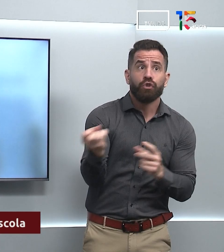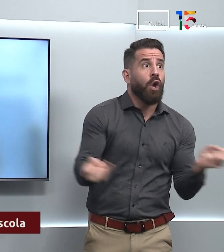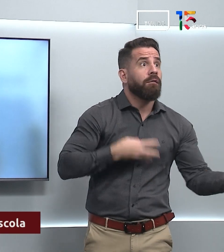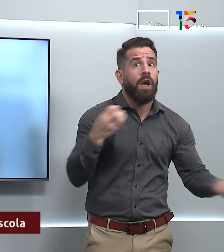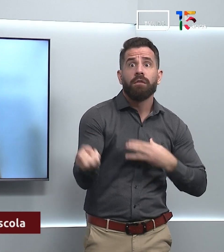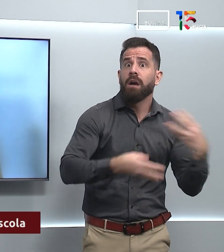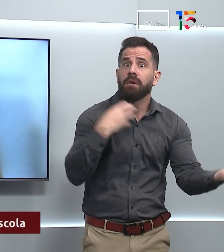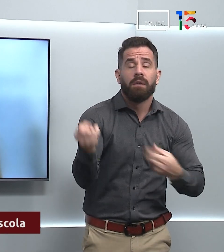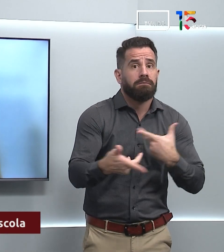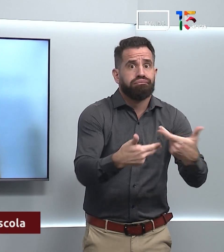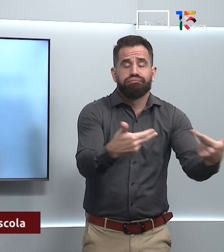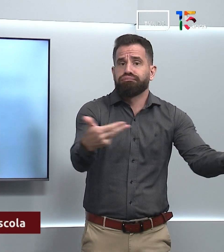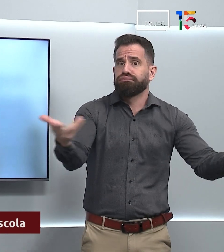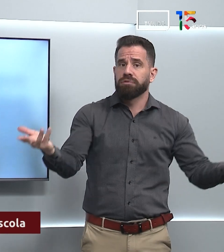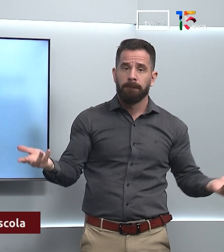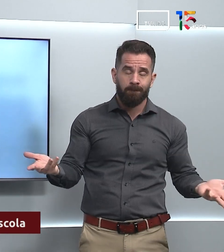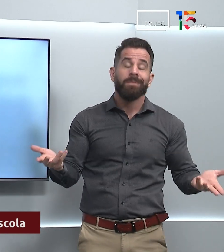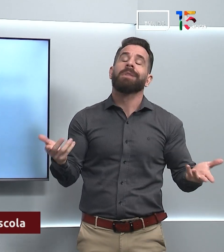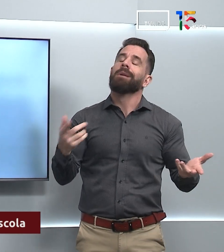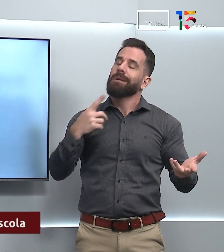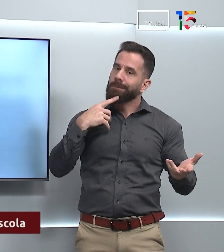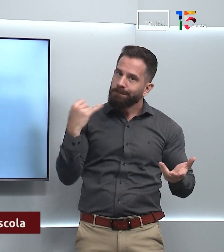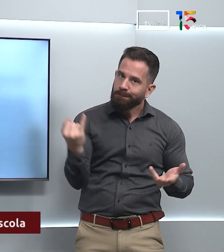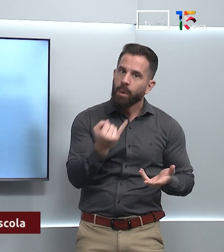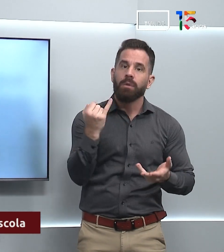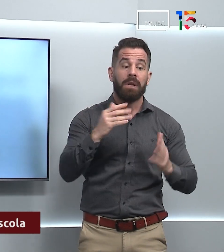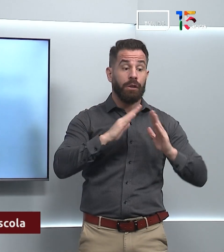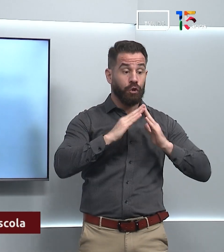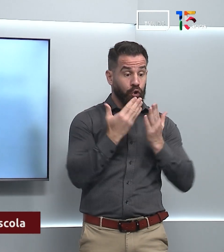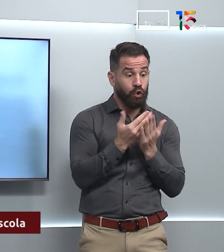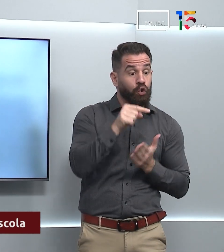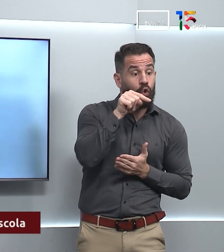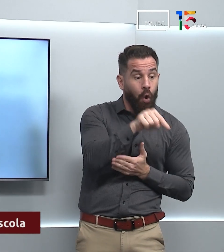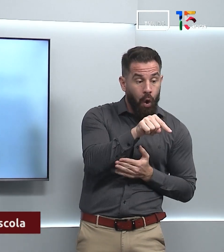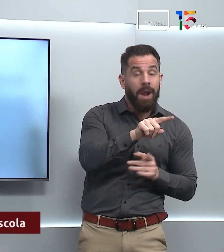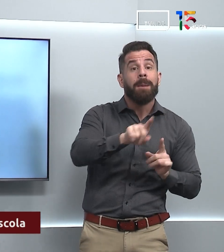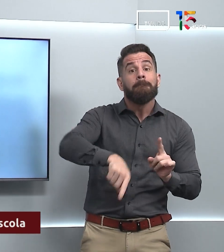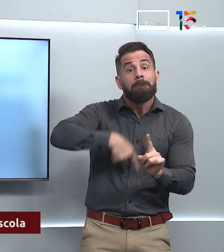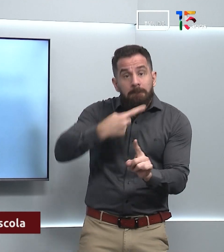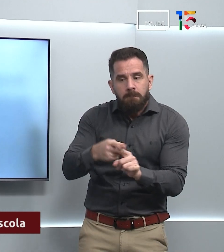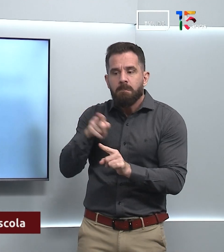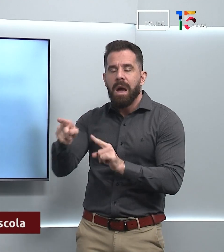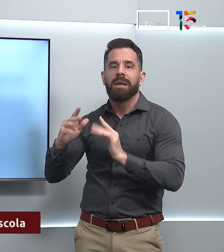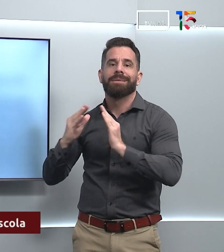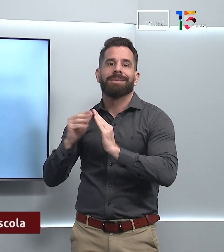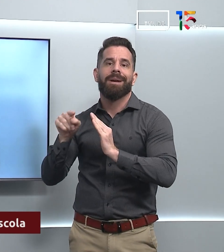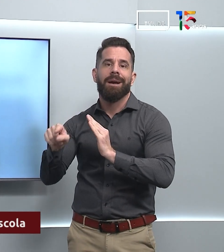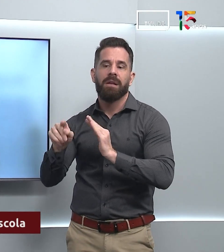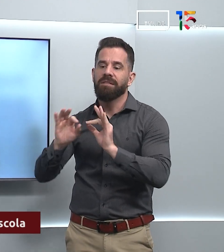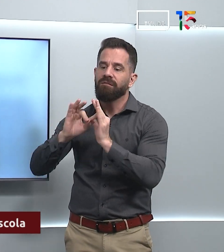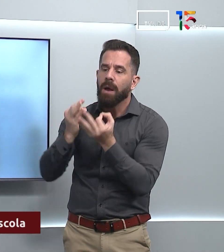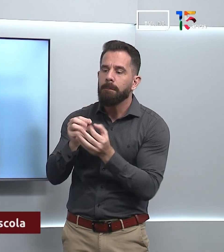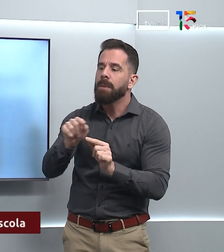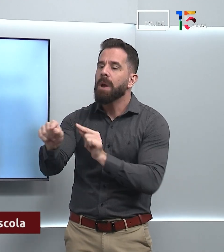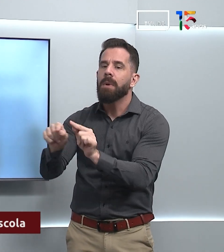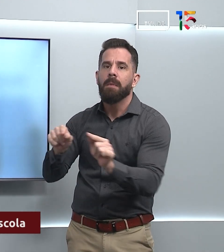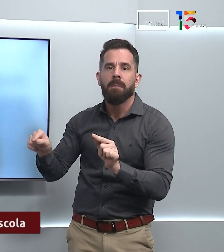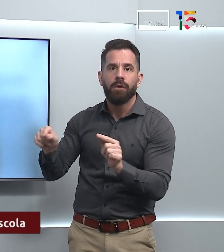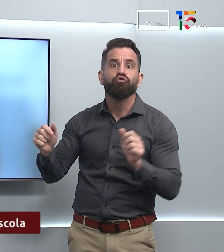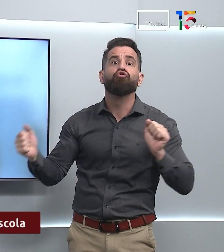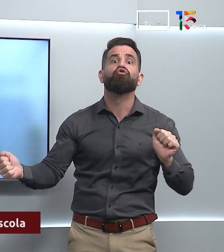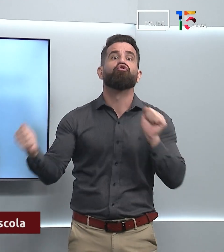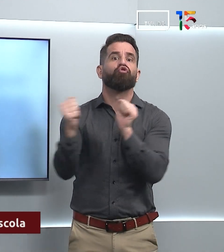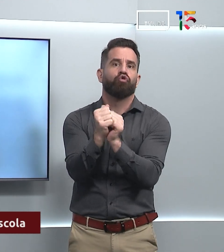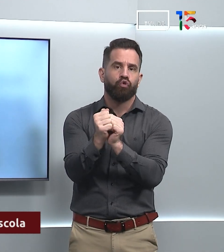com a comunidade escolar, mas também com os familiares, né, para que haja uma ponte, um equilíbrio. E hoje, o que ocorre, né?